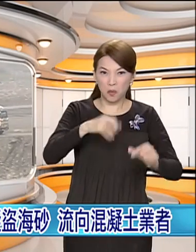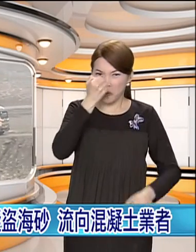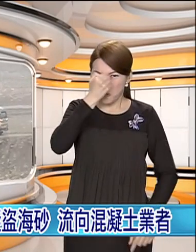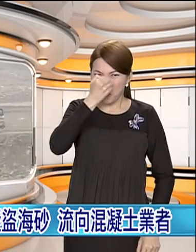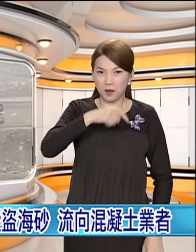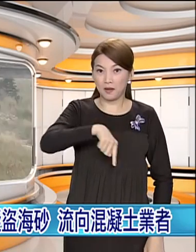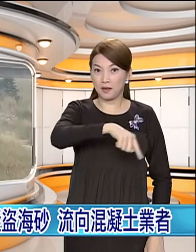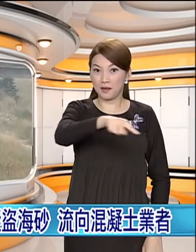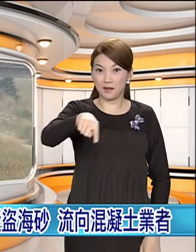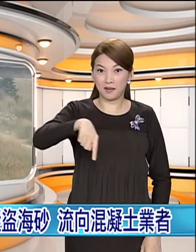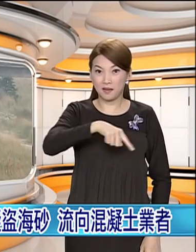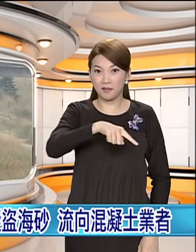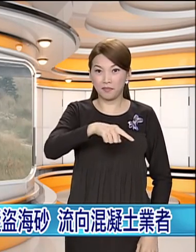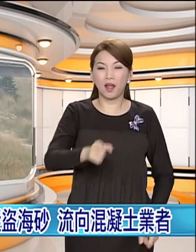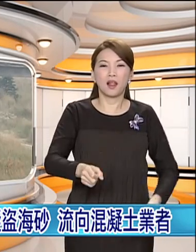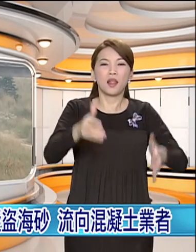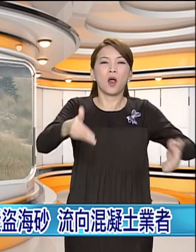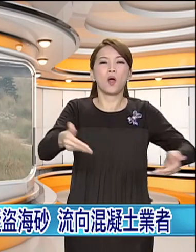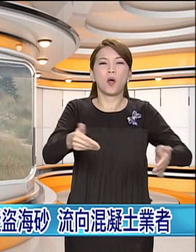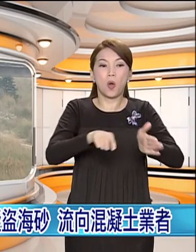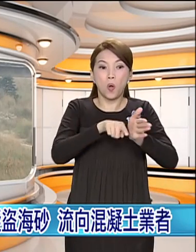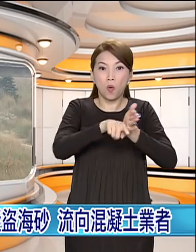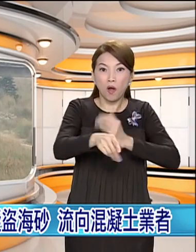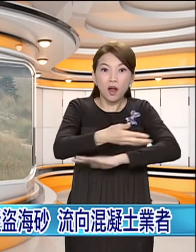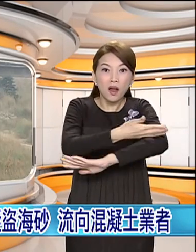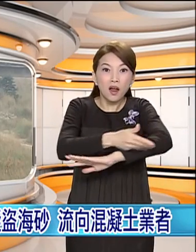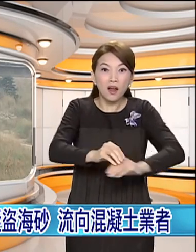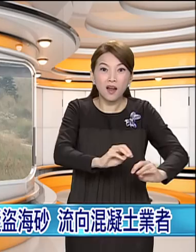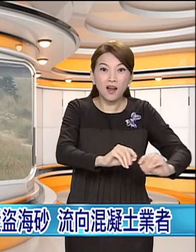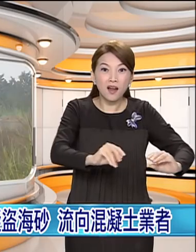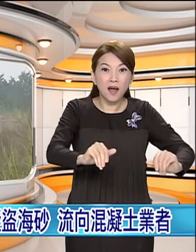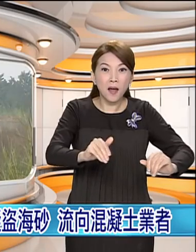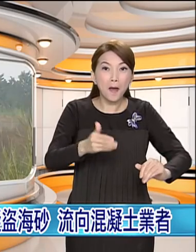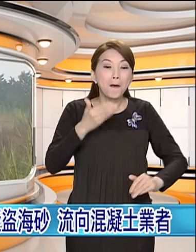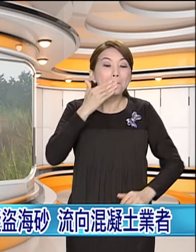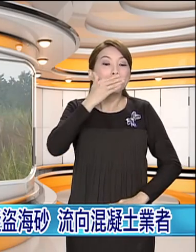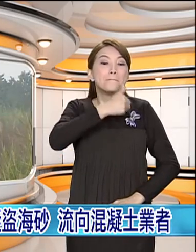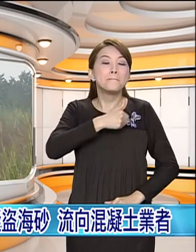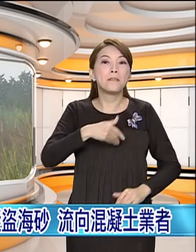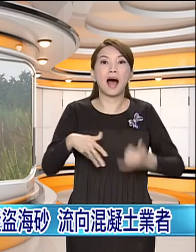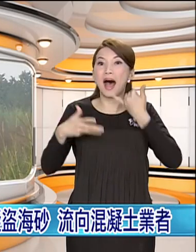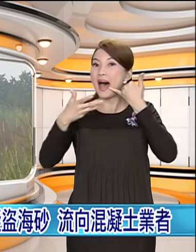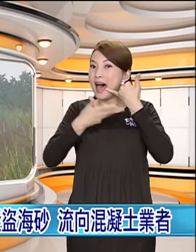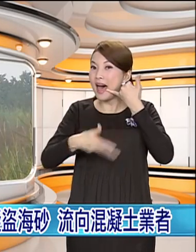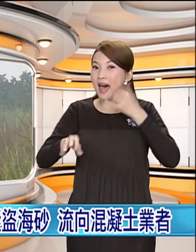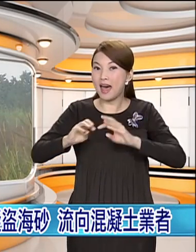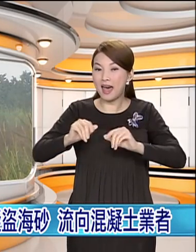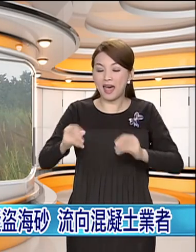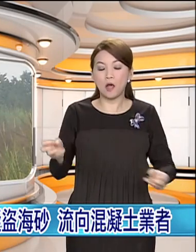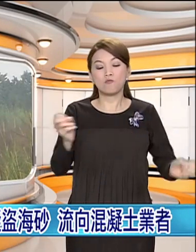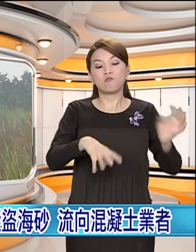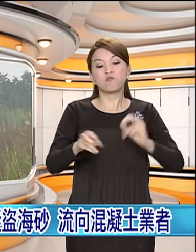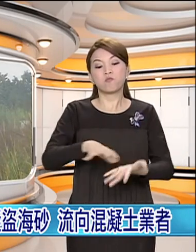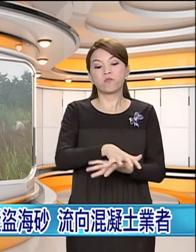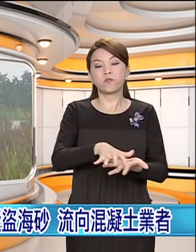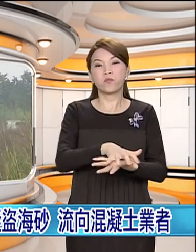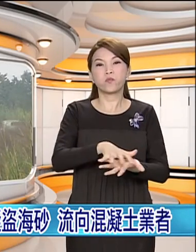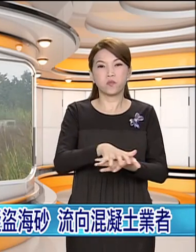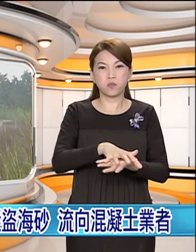地区有不肖业者盗采海沙，混进了建筑用的河沙，流向混凝土业